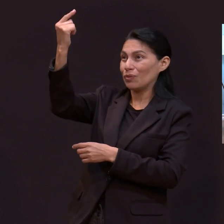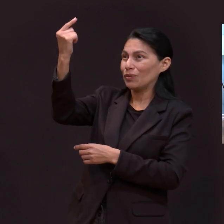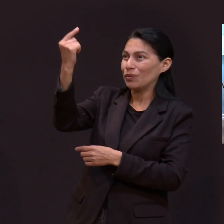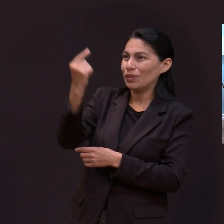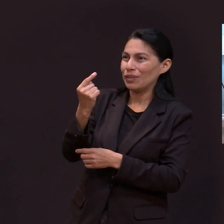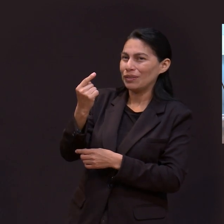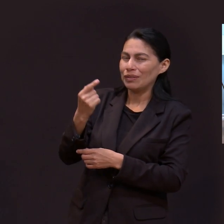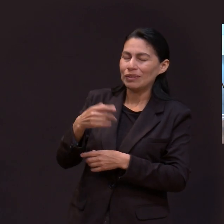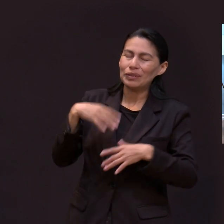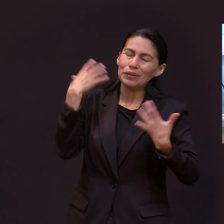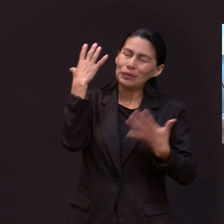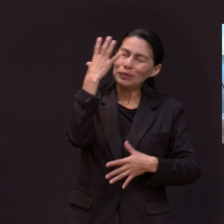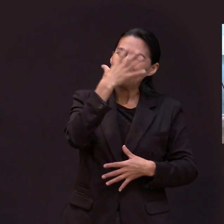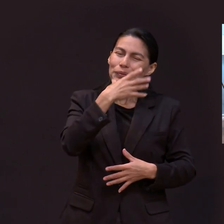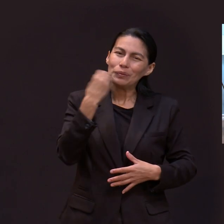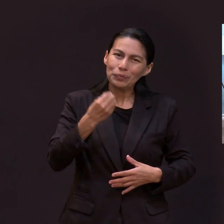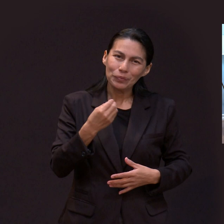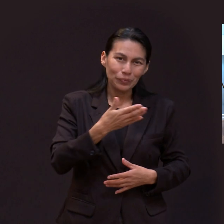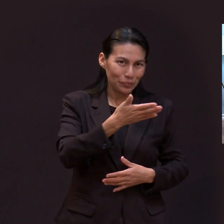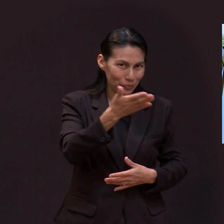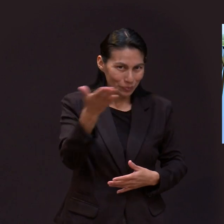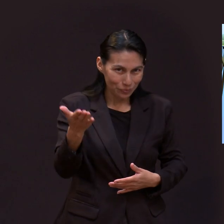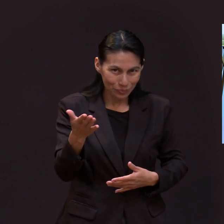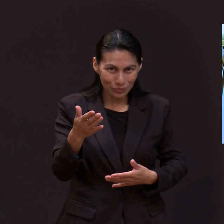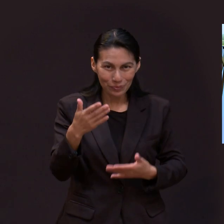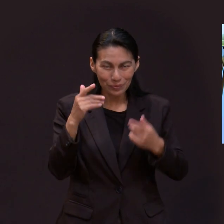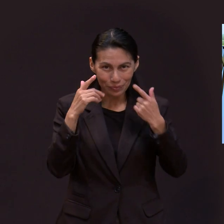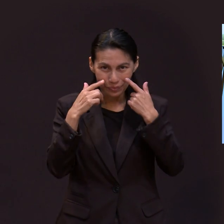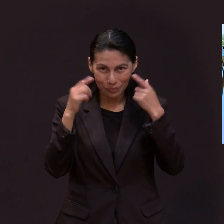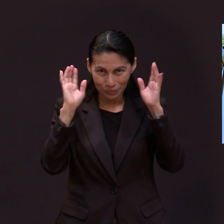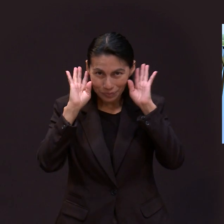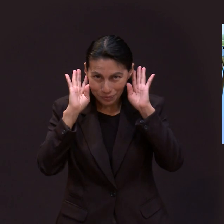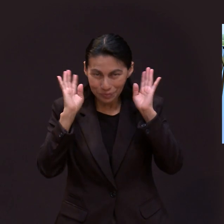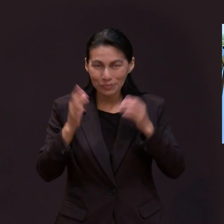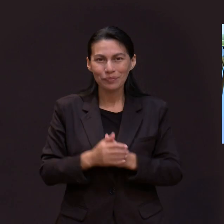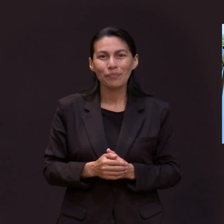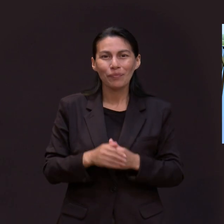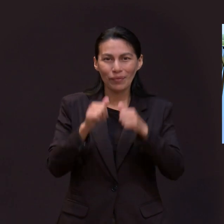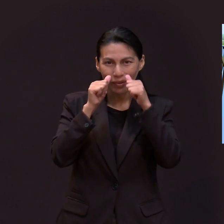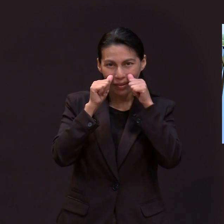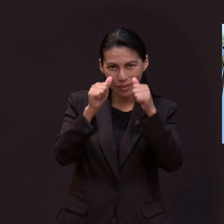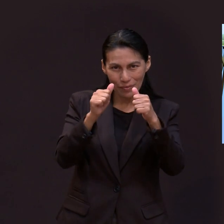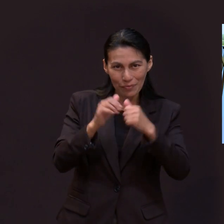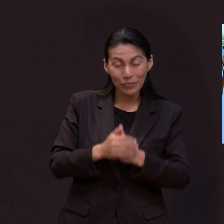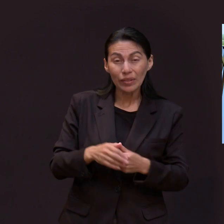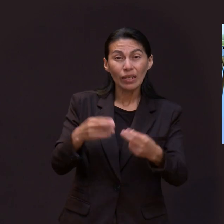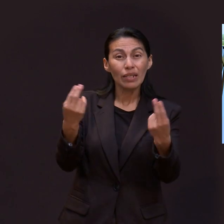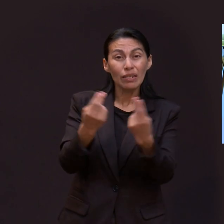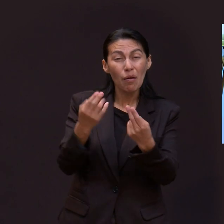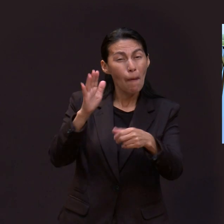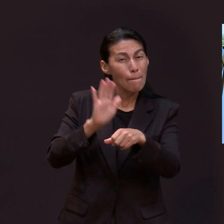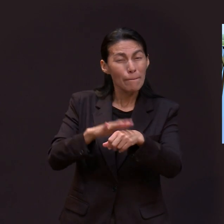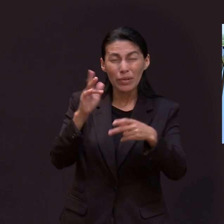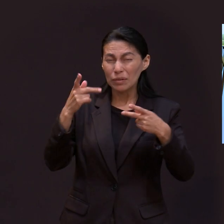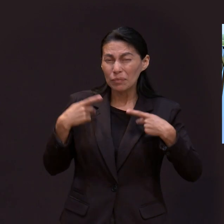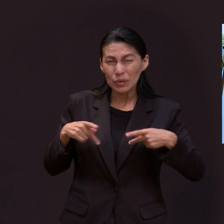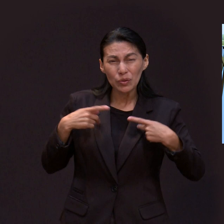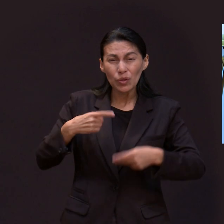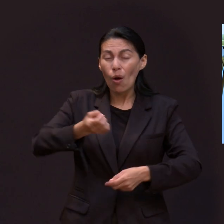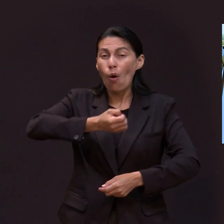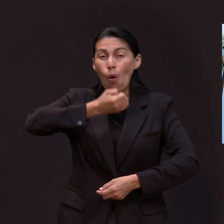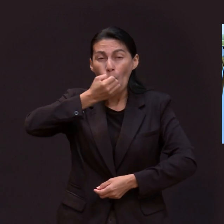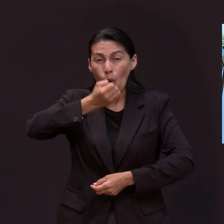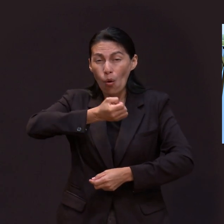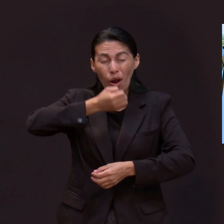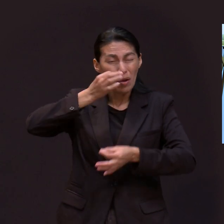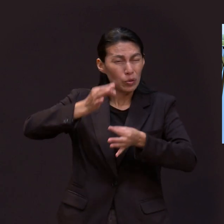qué bonito ya escucharon queridos queridas se requiere más guerreros y